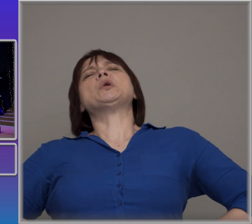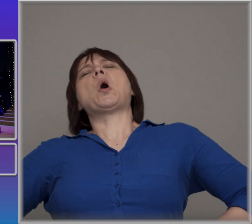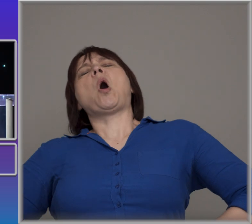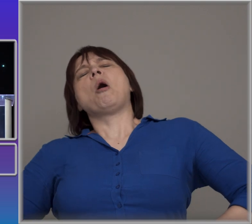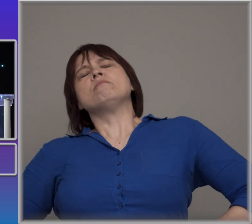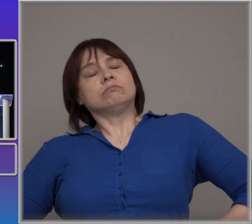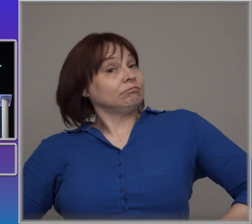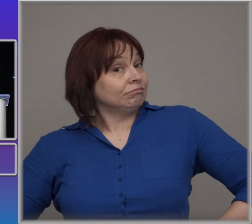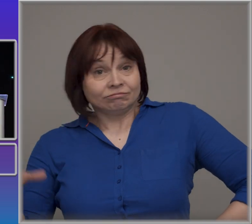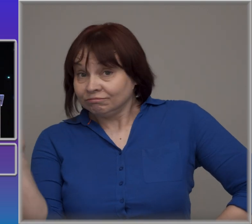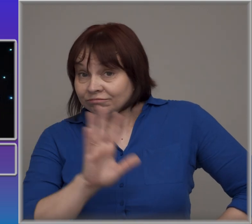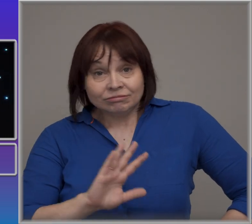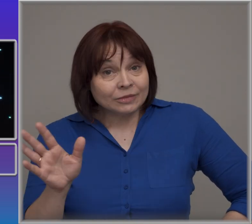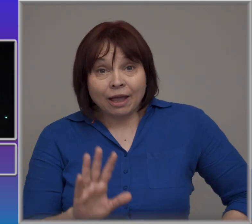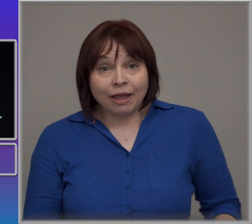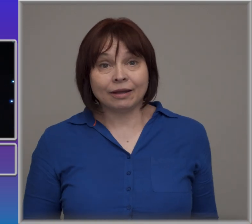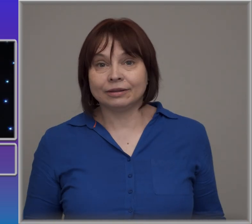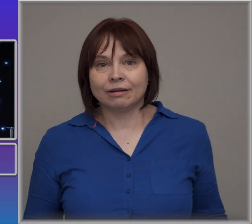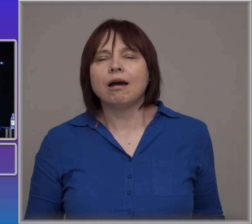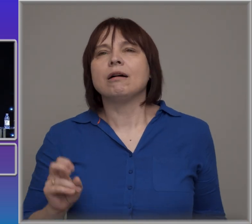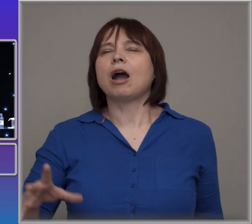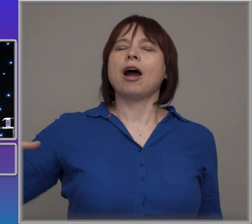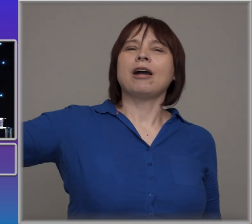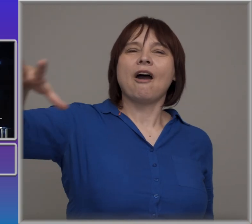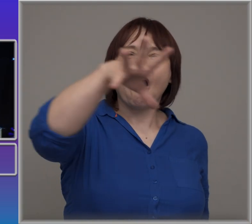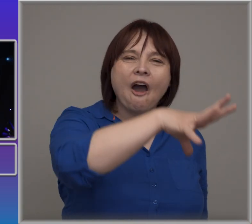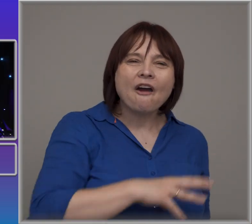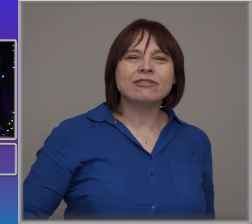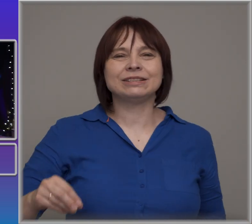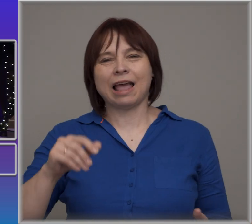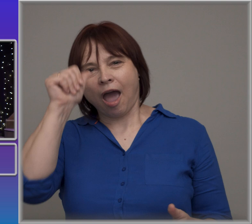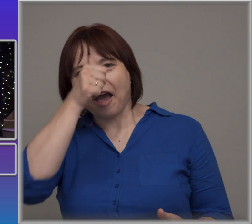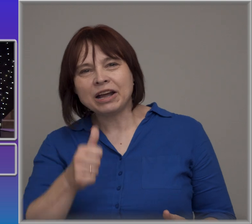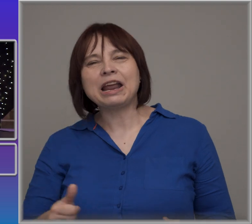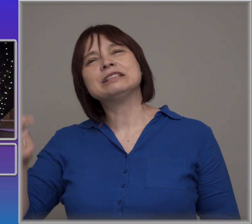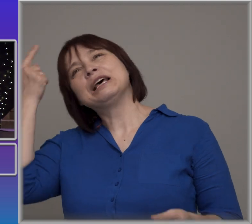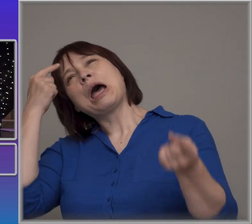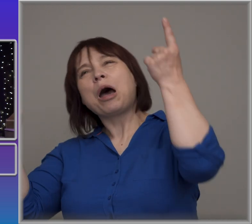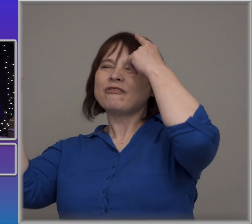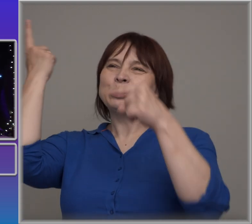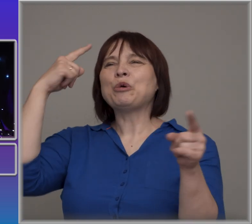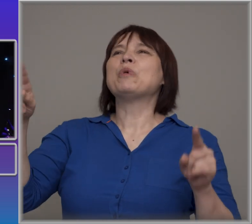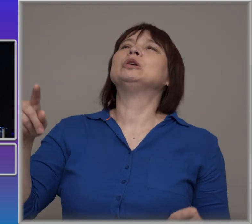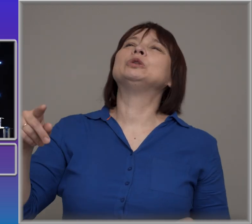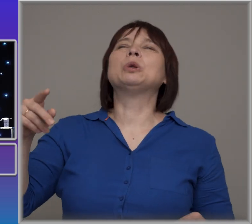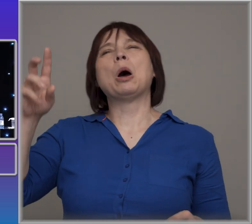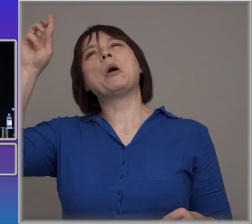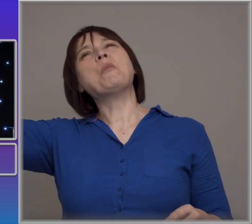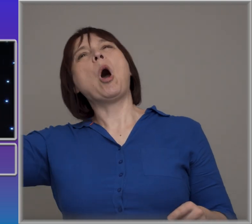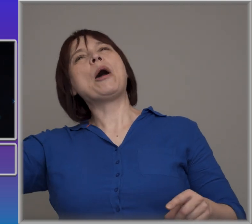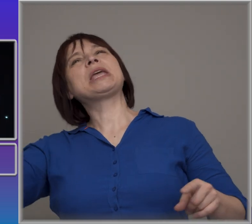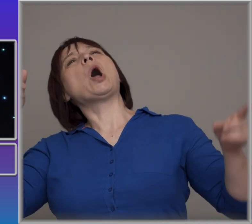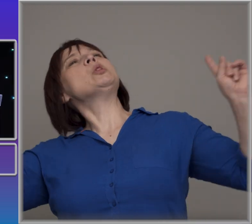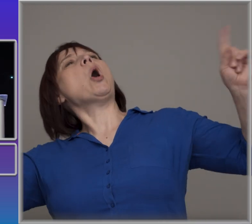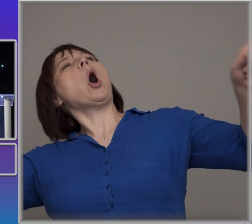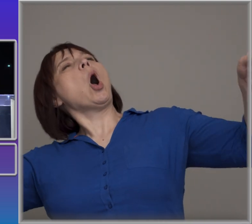построили, ну, что-то делали, стругали, делали. То есть это были мозолистые руки. Мы видим Сына Божьего, который